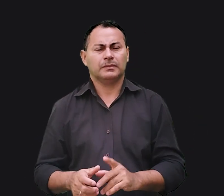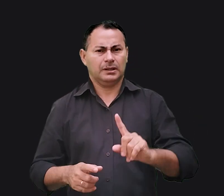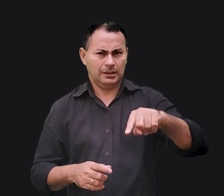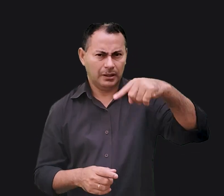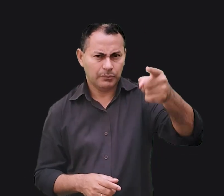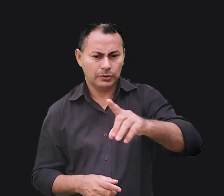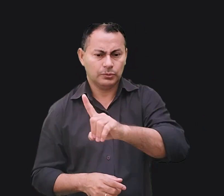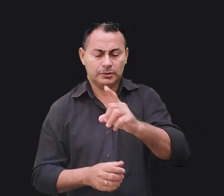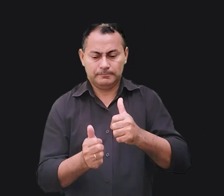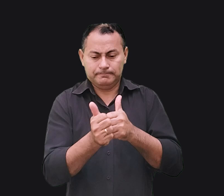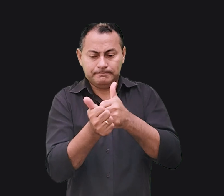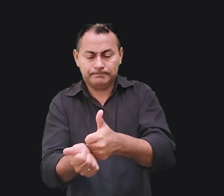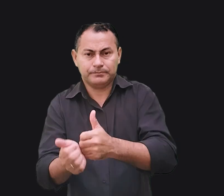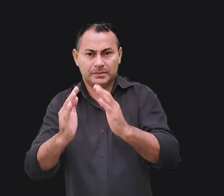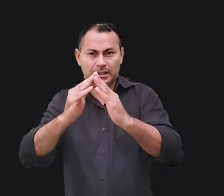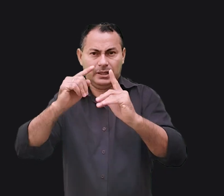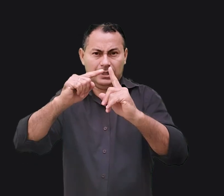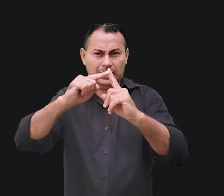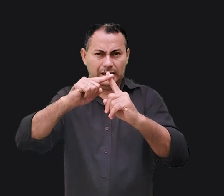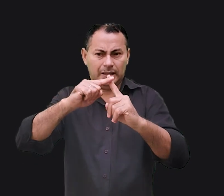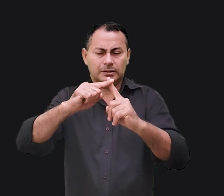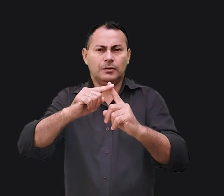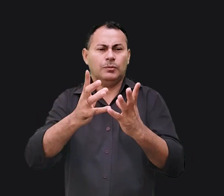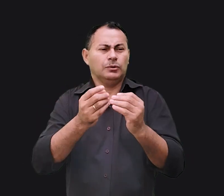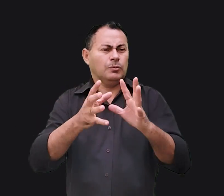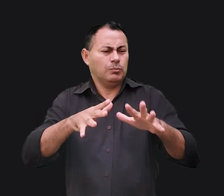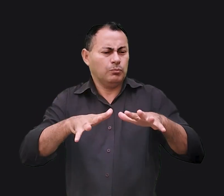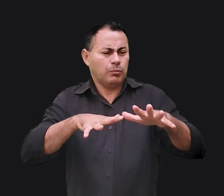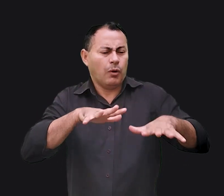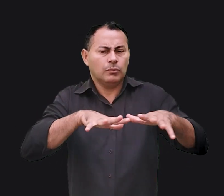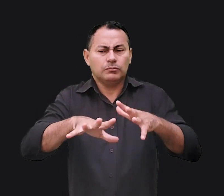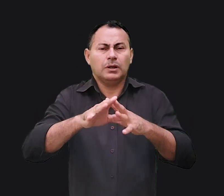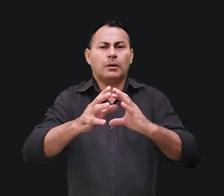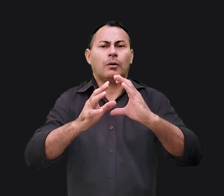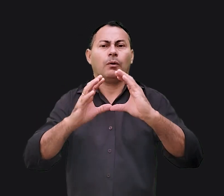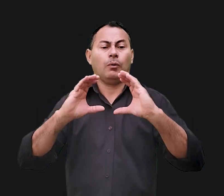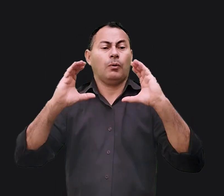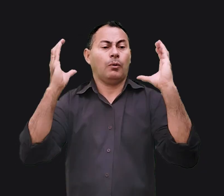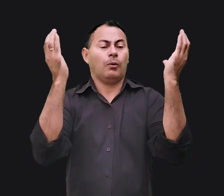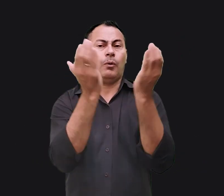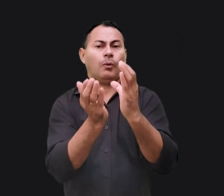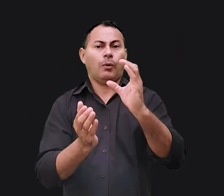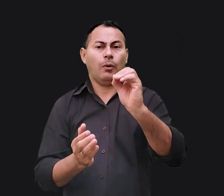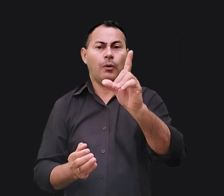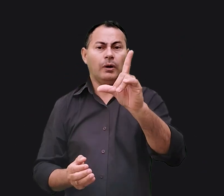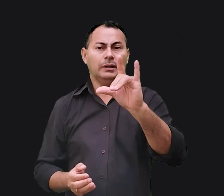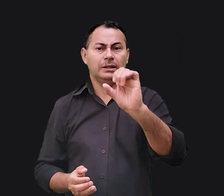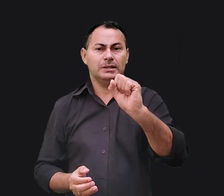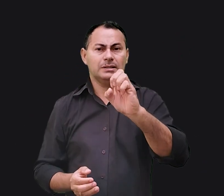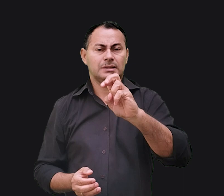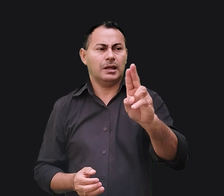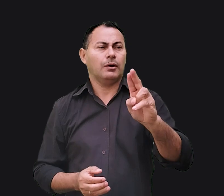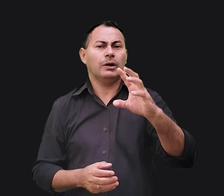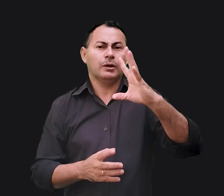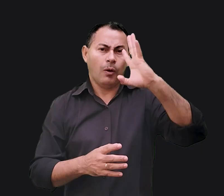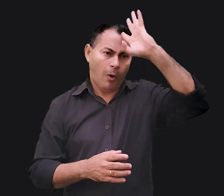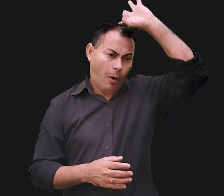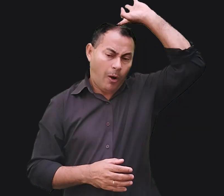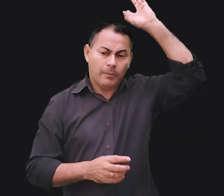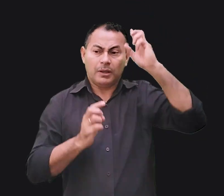tarde, durante a perseguição da igreja, multidões se reuniam no Coliseu em Roma para o espetáculo grotesco da matança